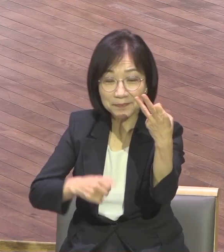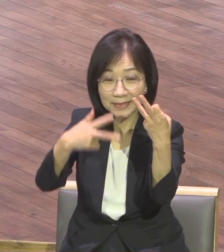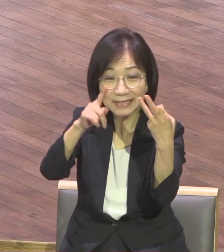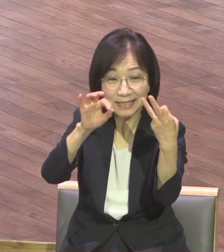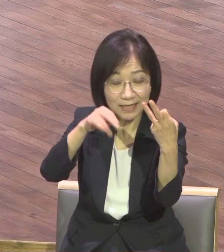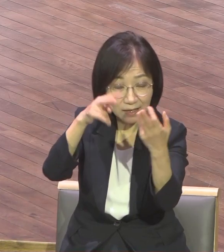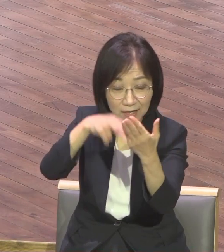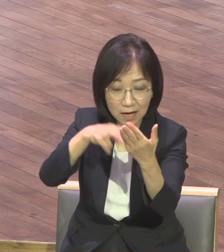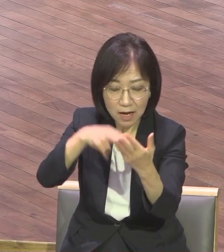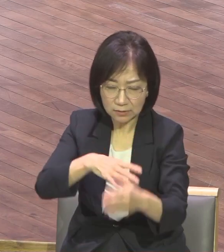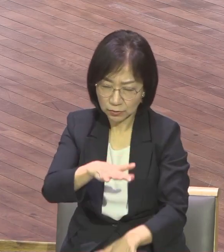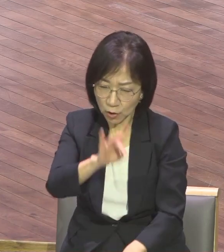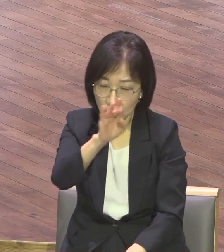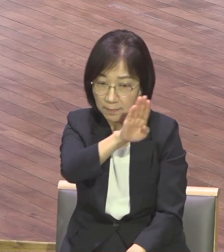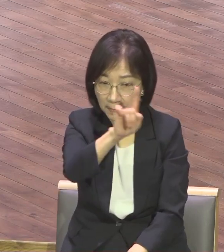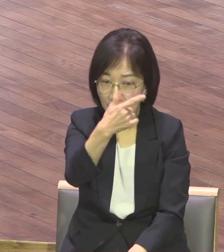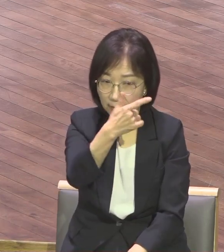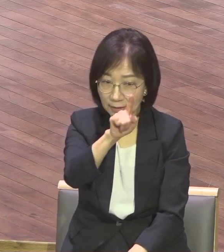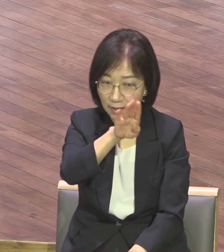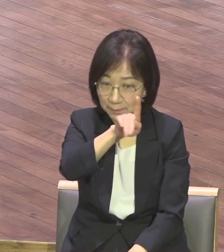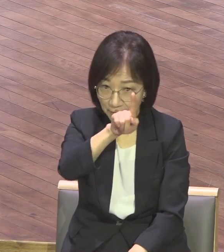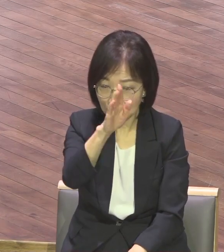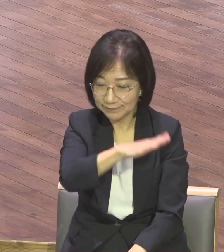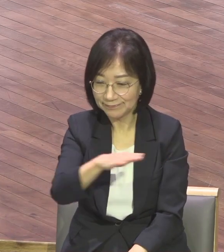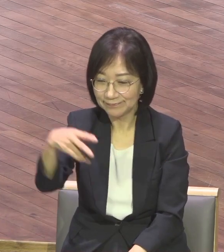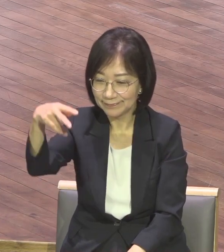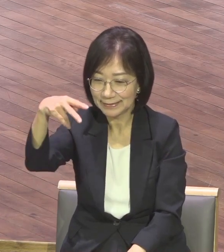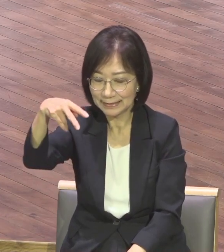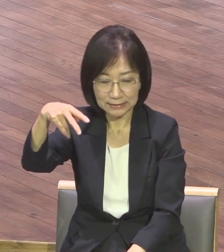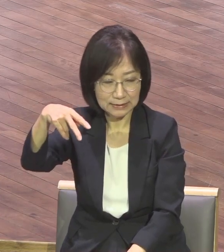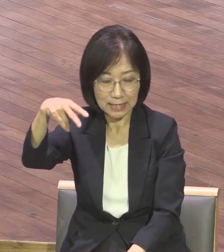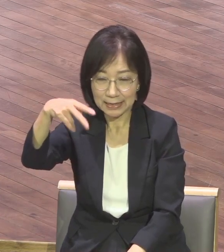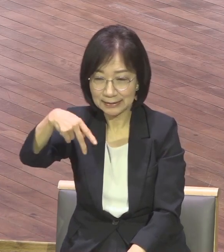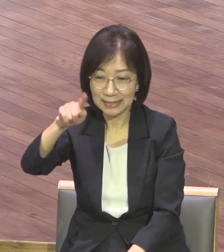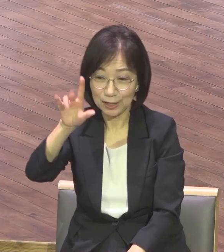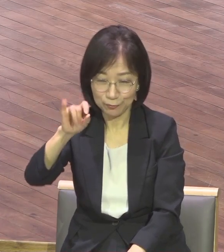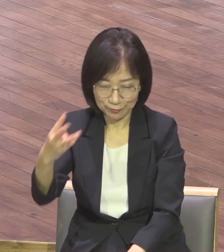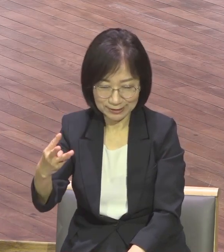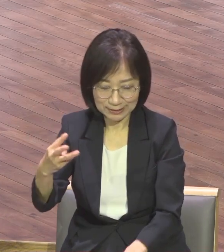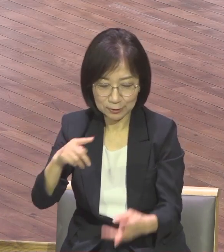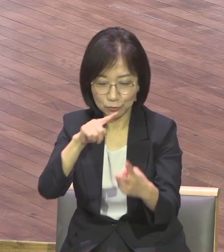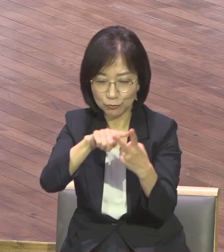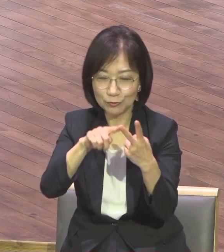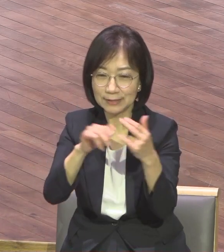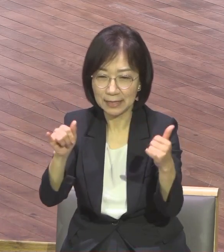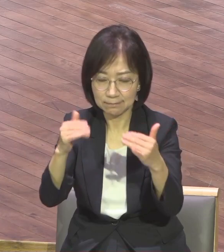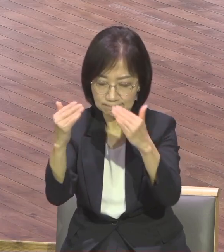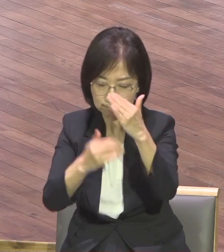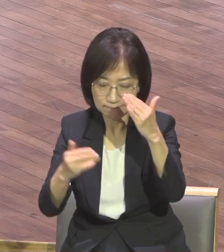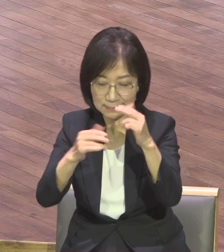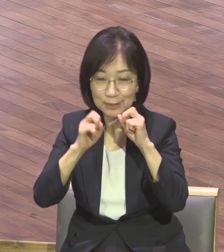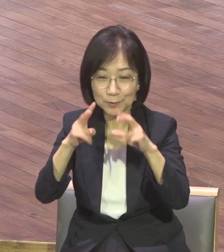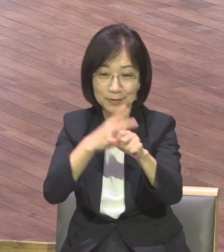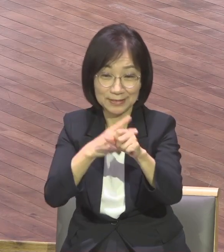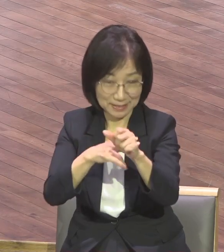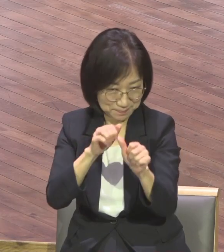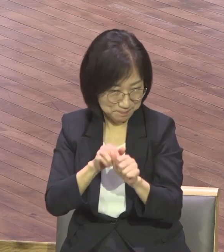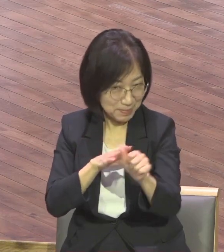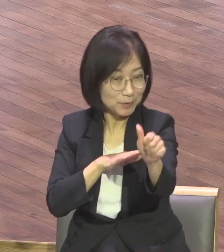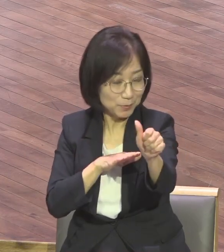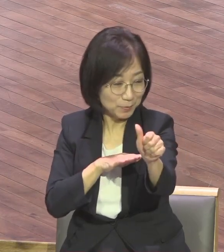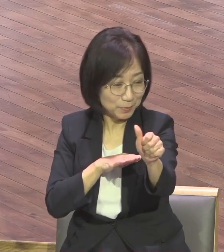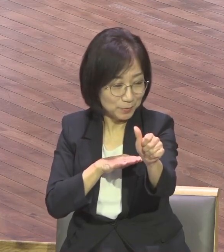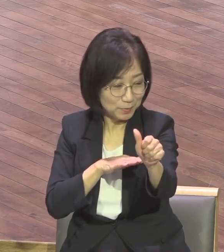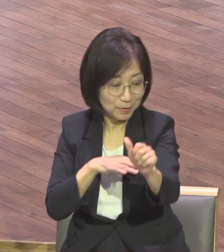바울과 바나바를 선교사로 파송합니다. 여기에 주도적 역할을 누가 했느냐 반복적으로 보여줍니다. 본문 2절을 보면